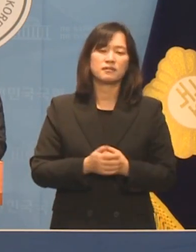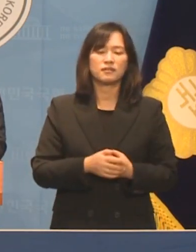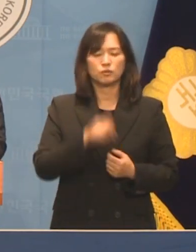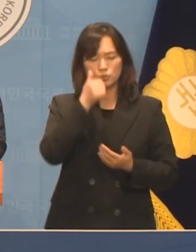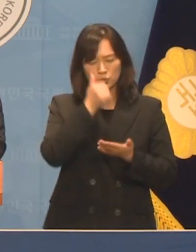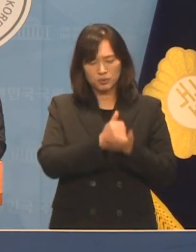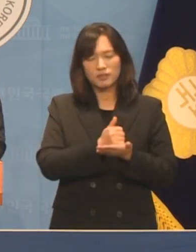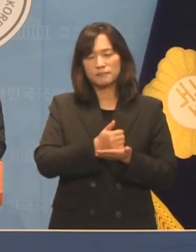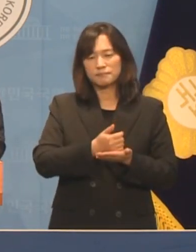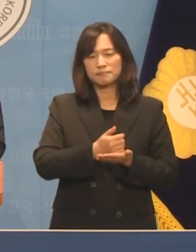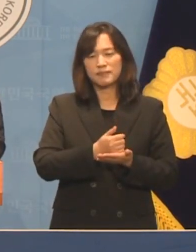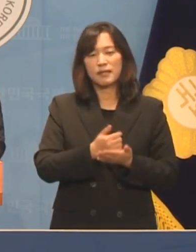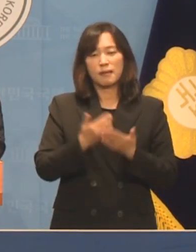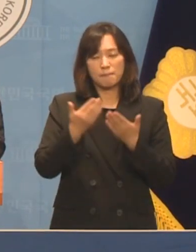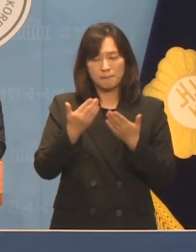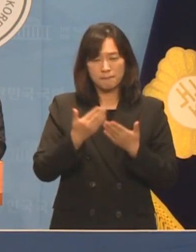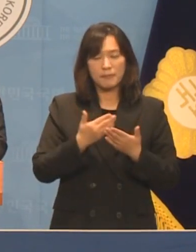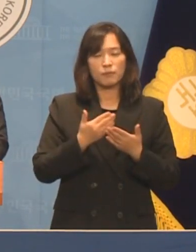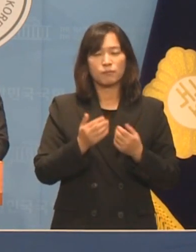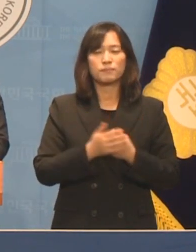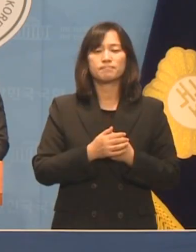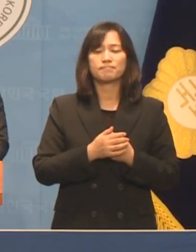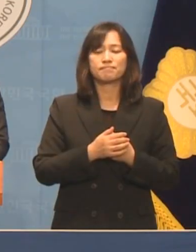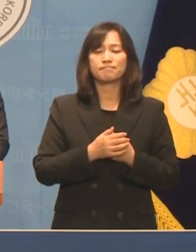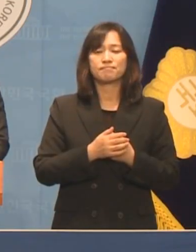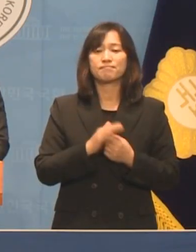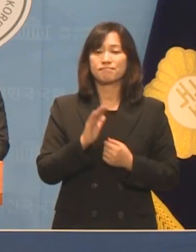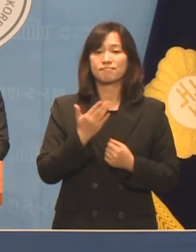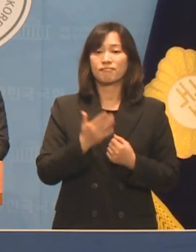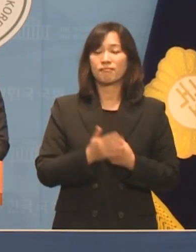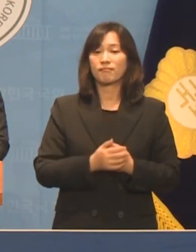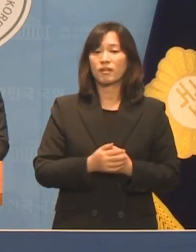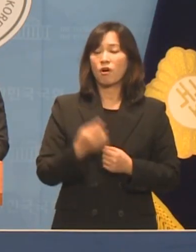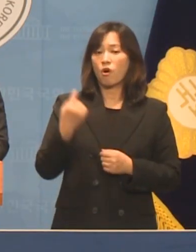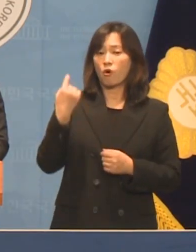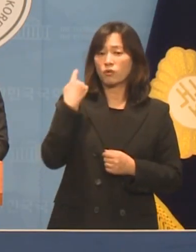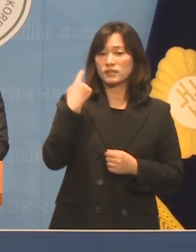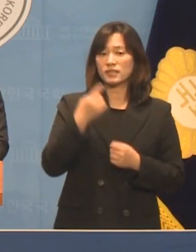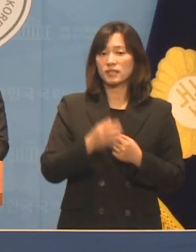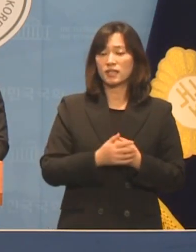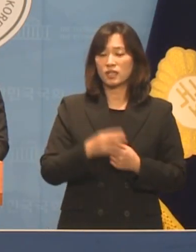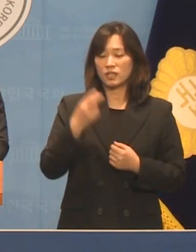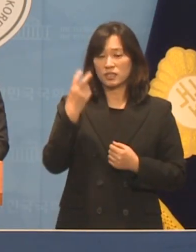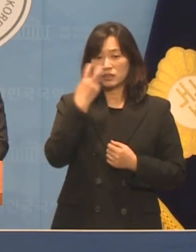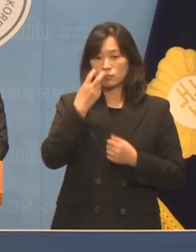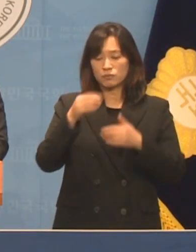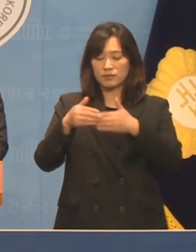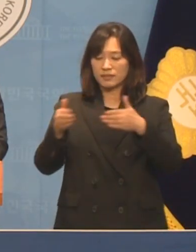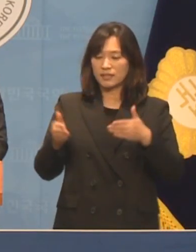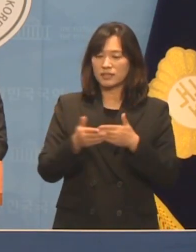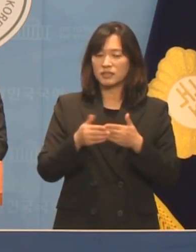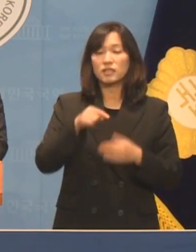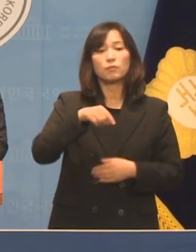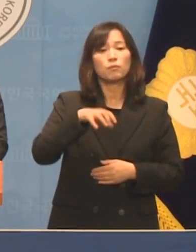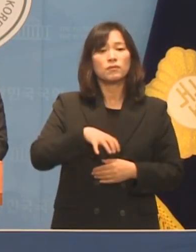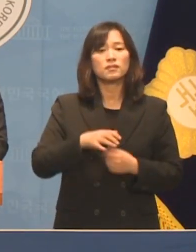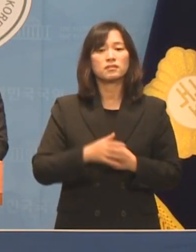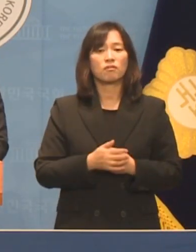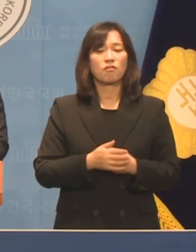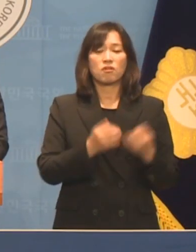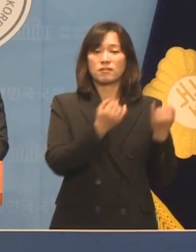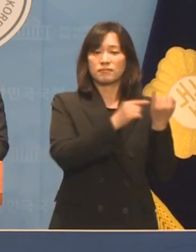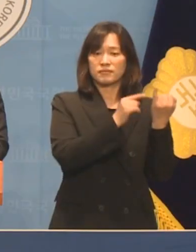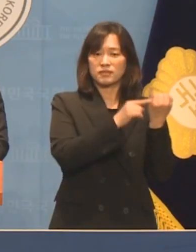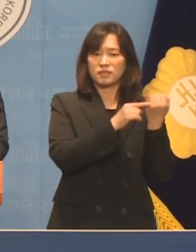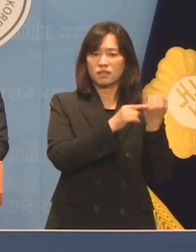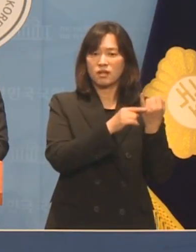죗값을 받고 역사 속으로 사라져야 할 것입니다. 어제 저희 명태균 게이트 진상조사단은 이 자리에서 김건희 여사의 공천 개입